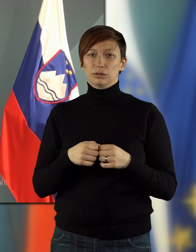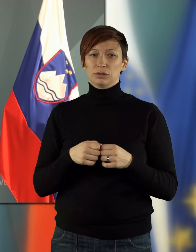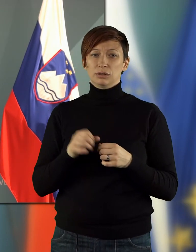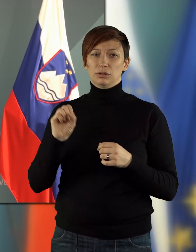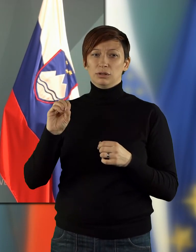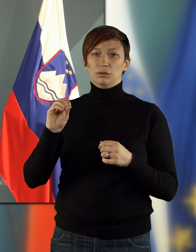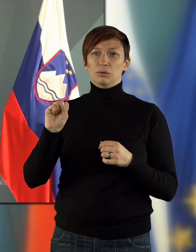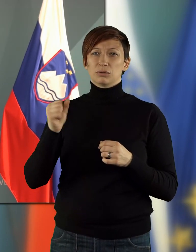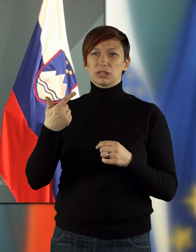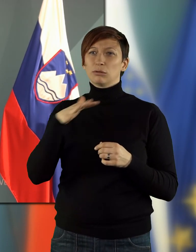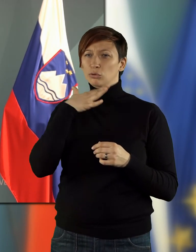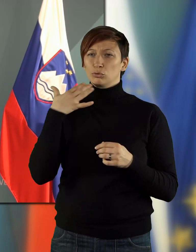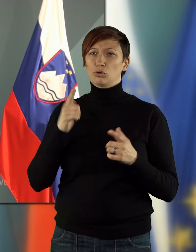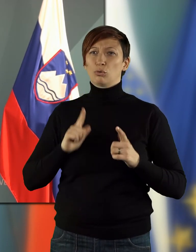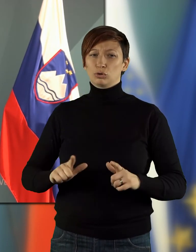vlekla.